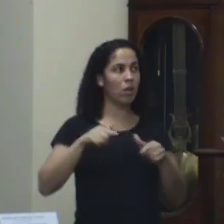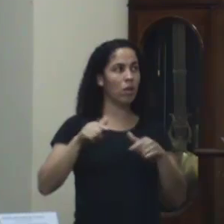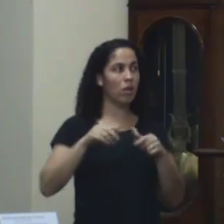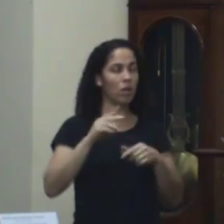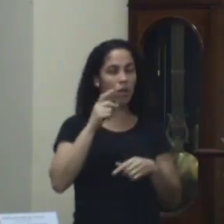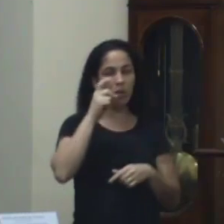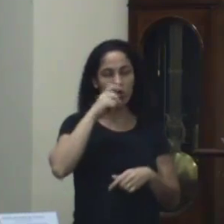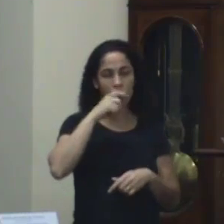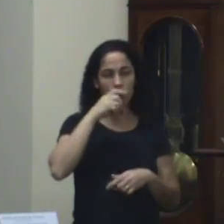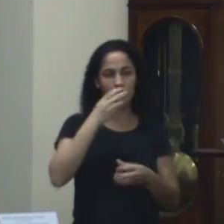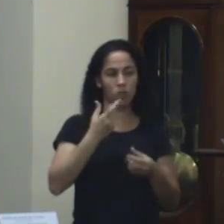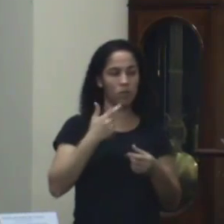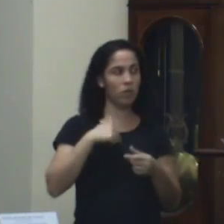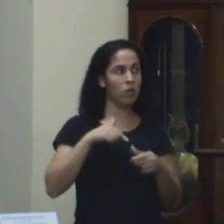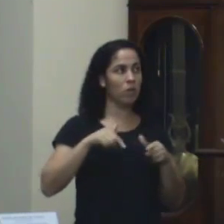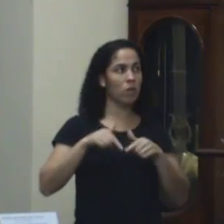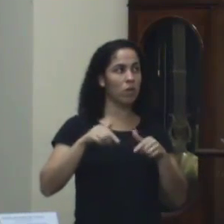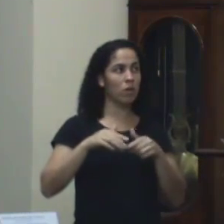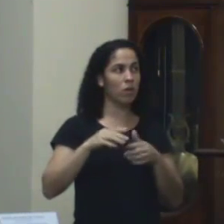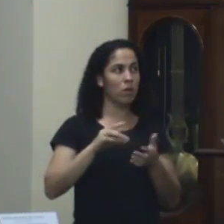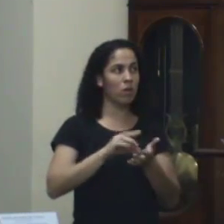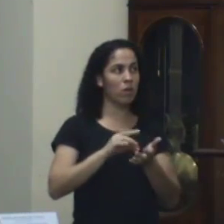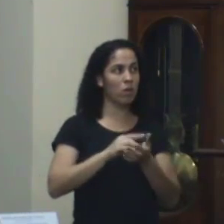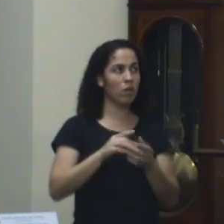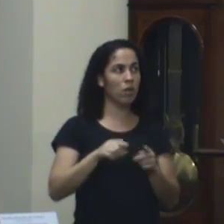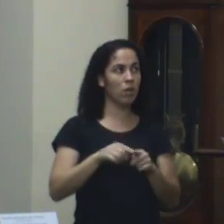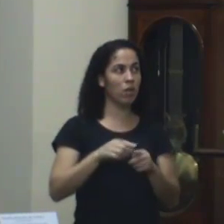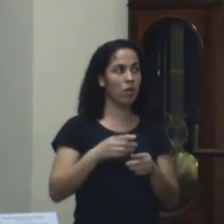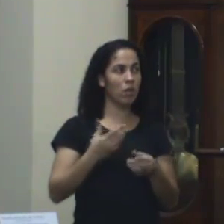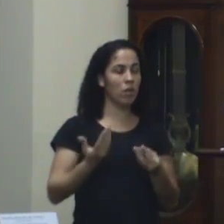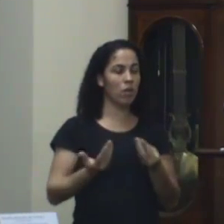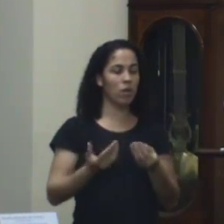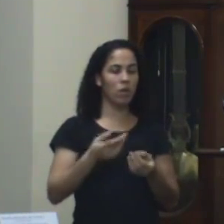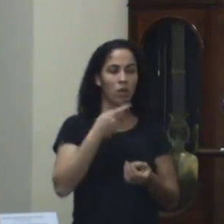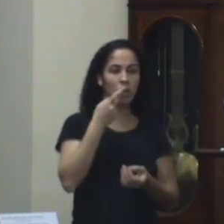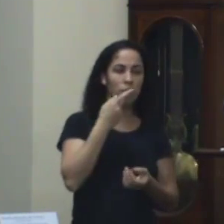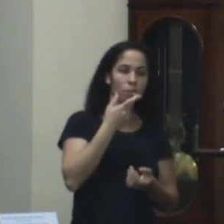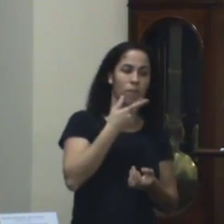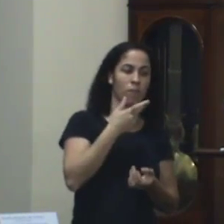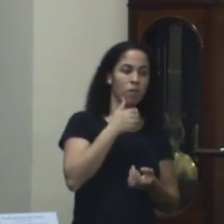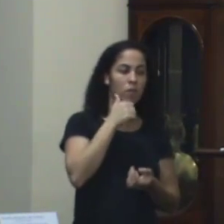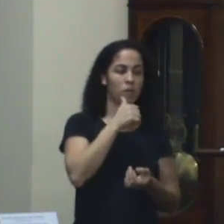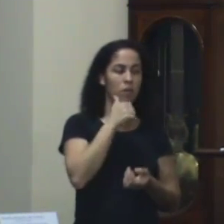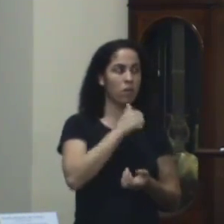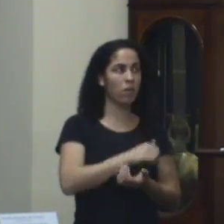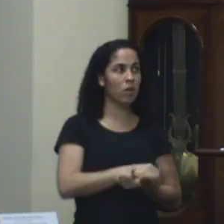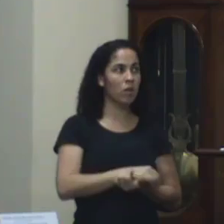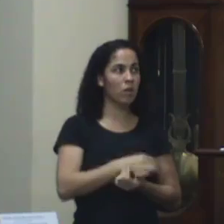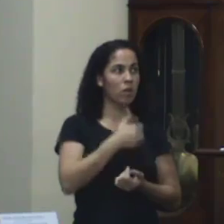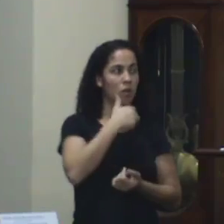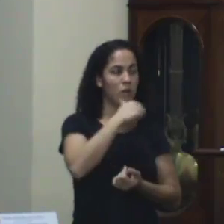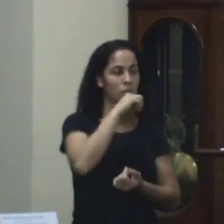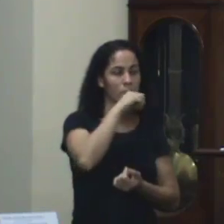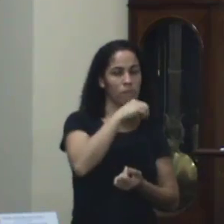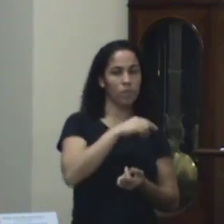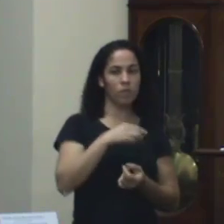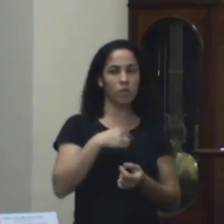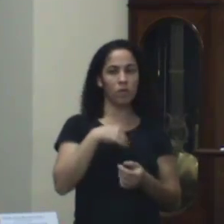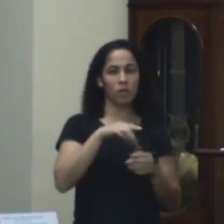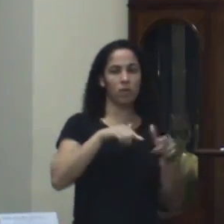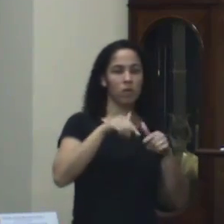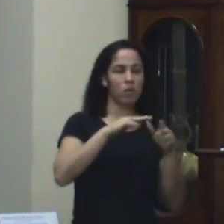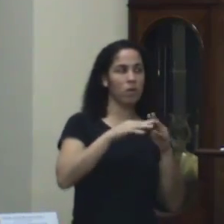de mentira, eu não trabalho em cima de verdades. Eu não estou aqui, mulher, mãe, dona de